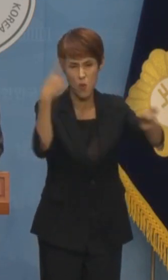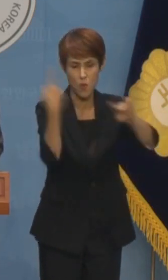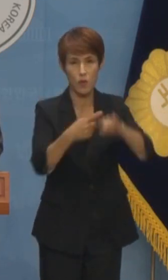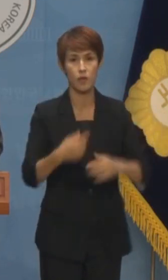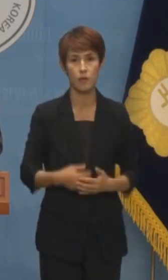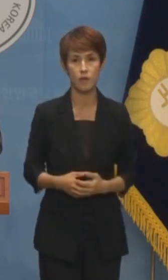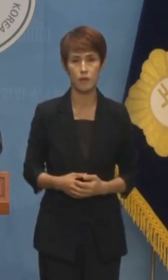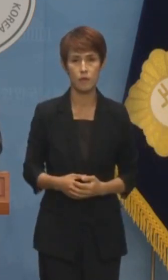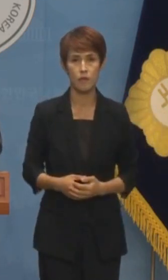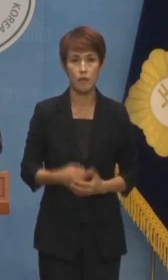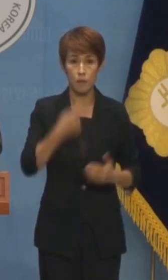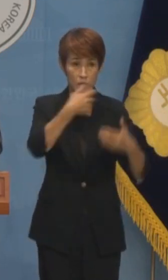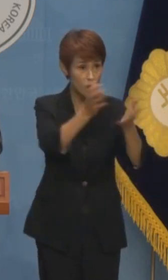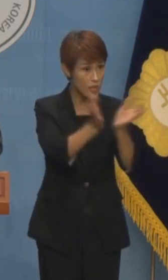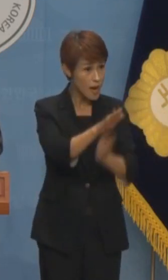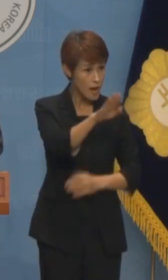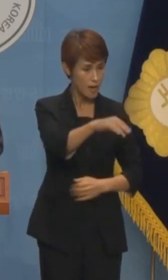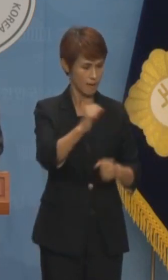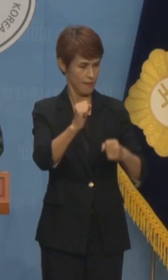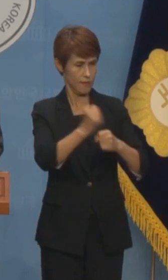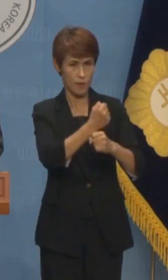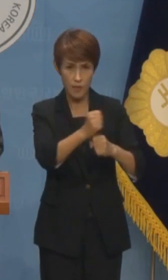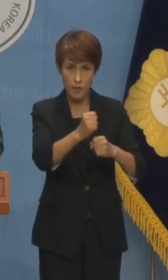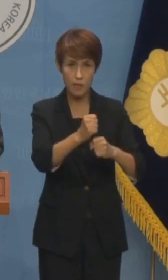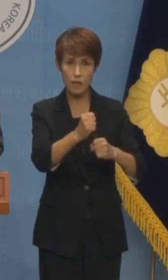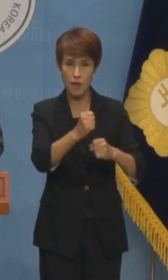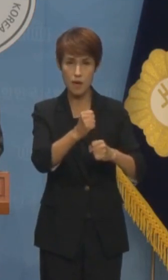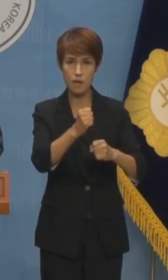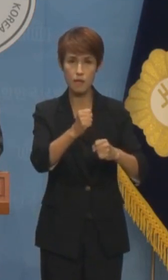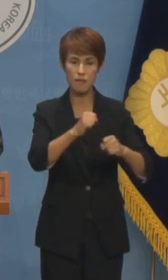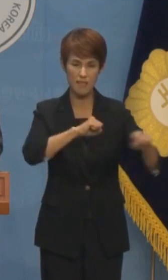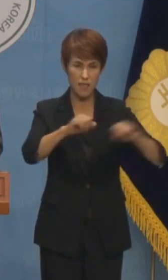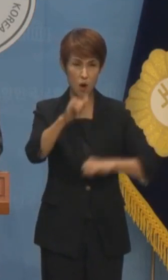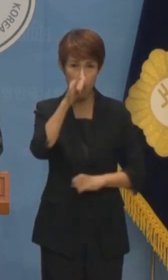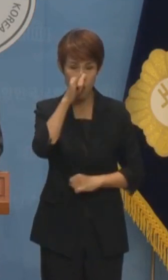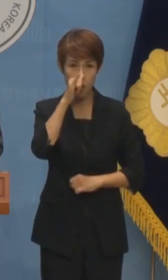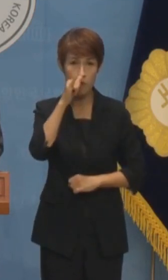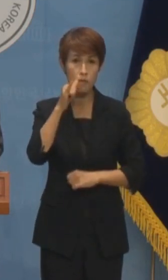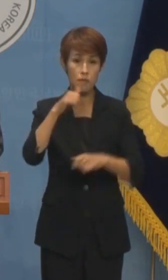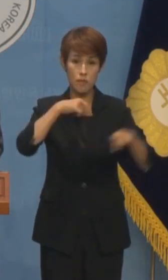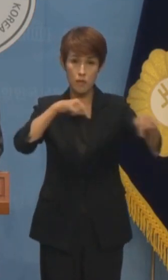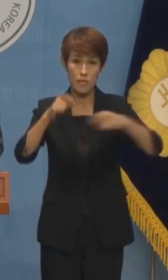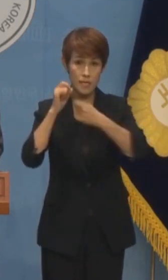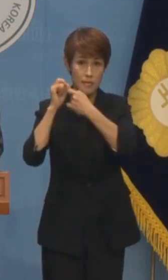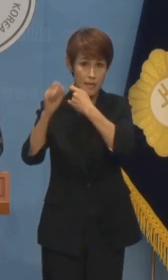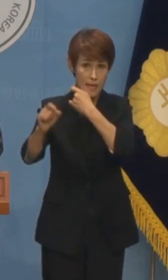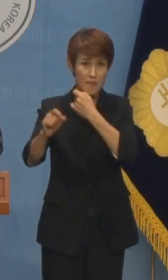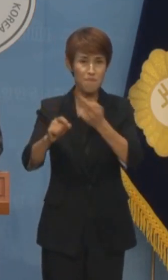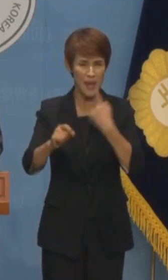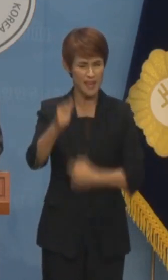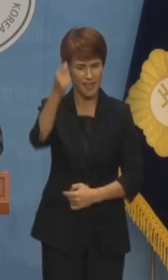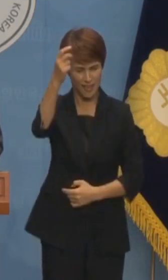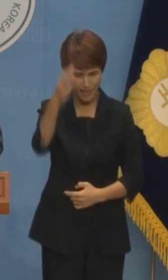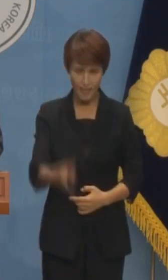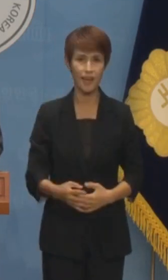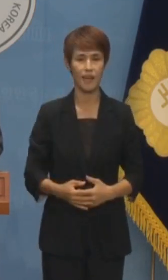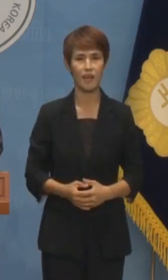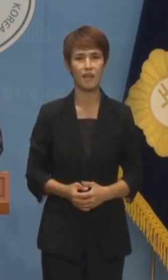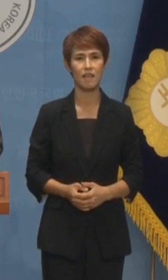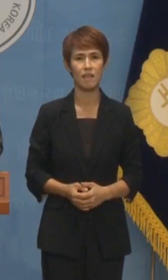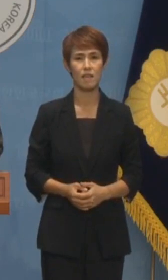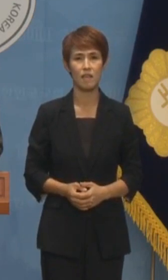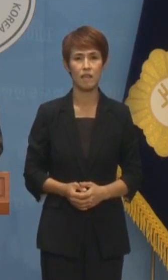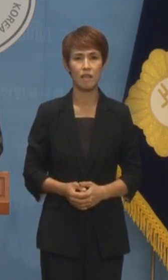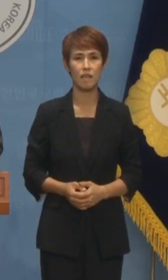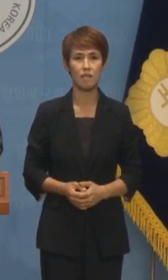때문입니다. 민주당은 조작과 공작으로 점철된 정치 사기를 여러 차례 해왔습니다. 김태호